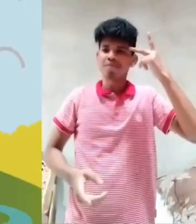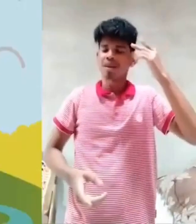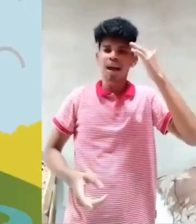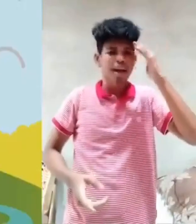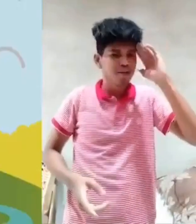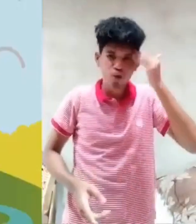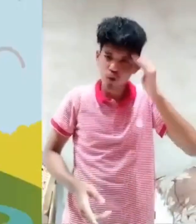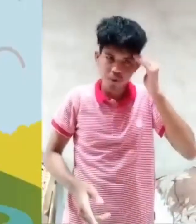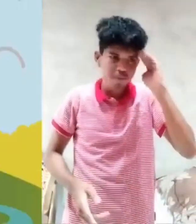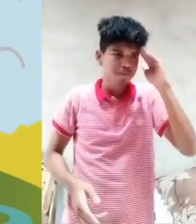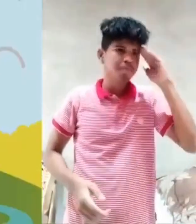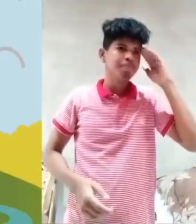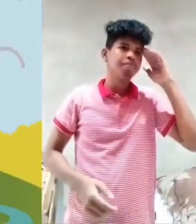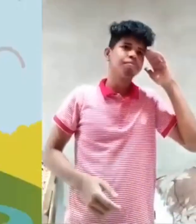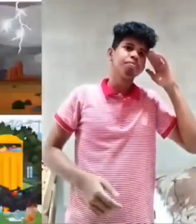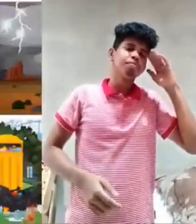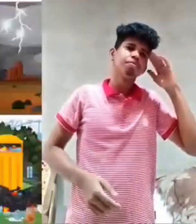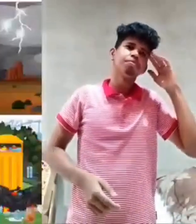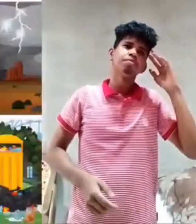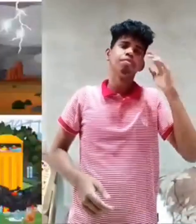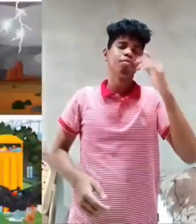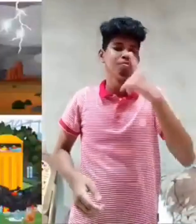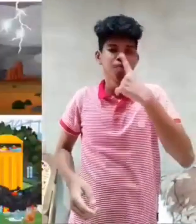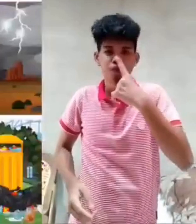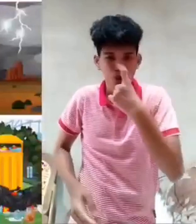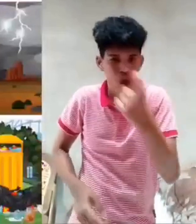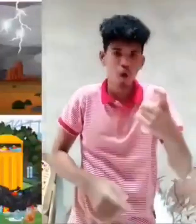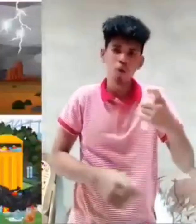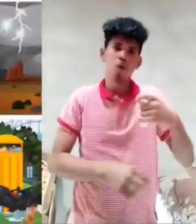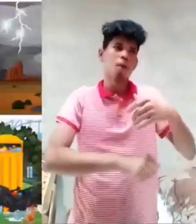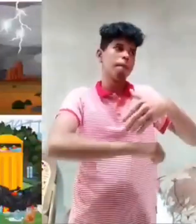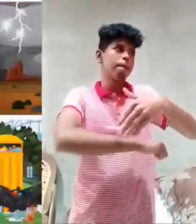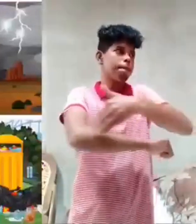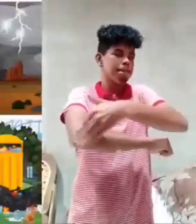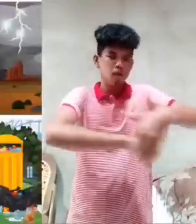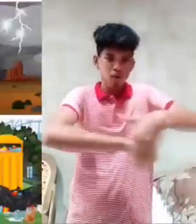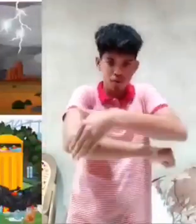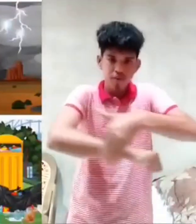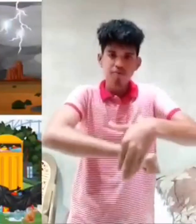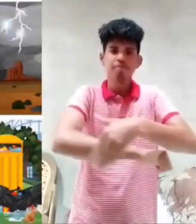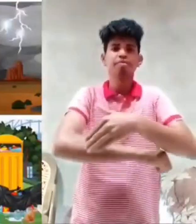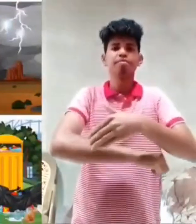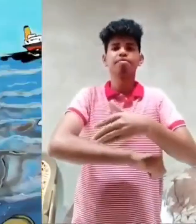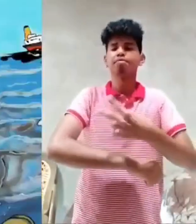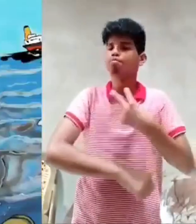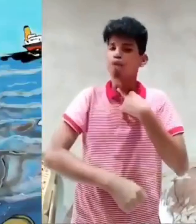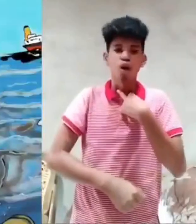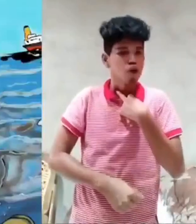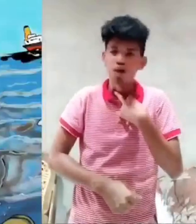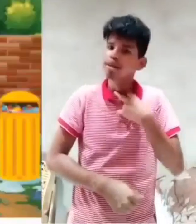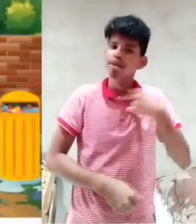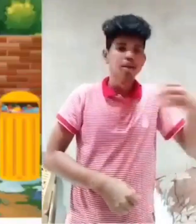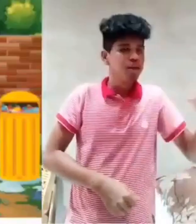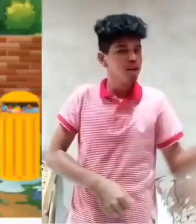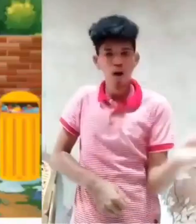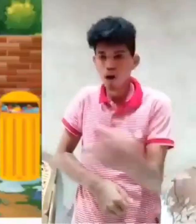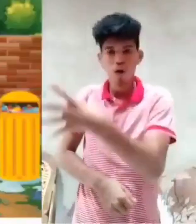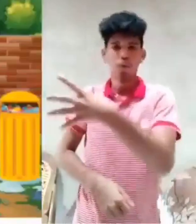Muitas pessoas não entendem que lixo na rua não podemos